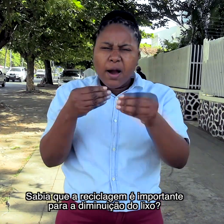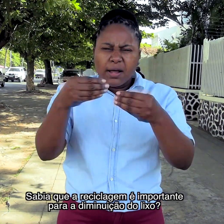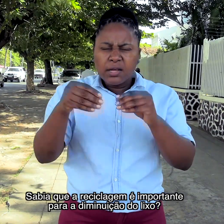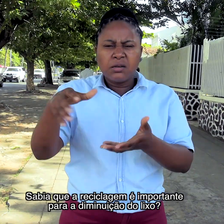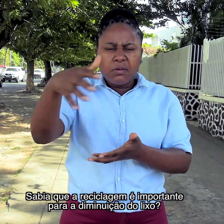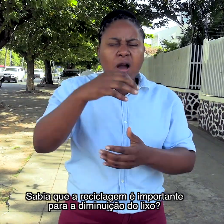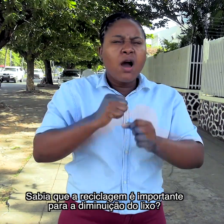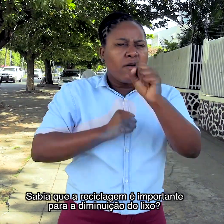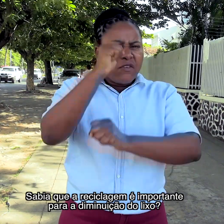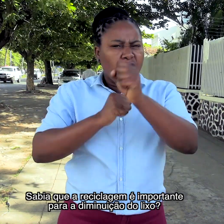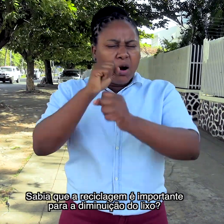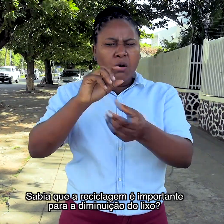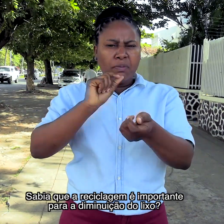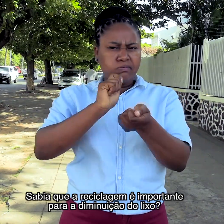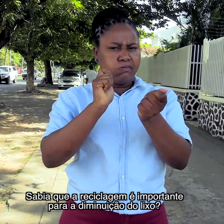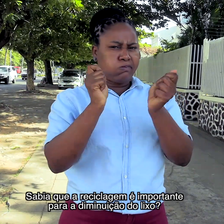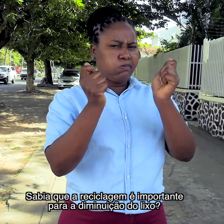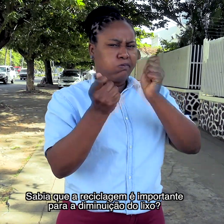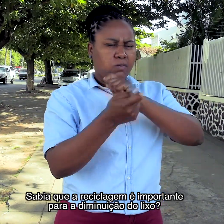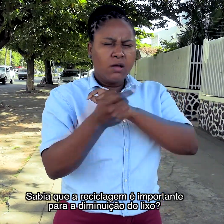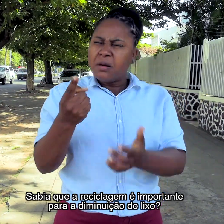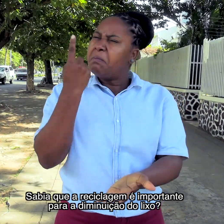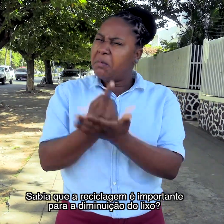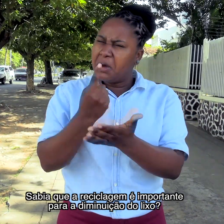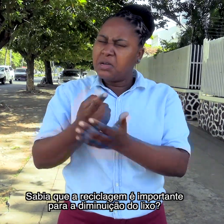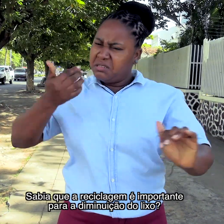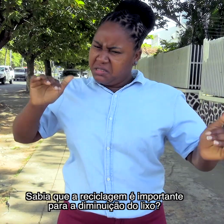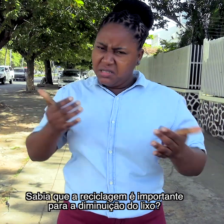Sabia que a reciclagem é importante para a diminuição do lixo?